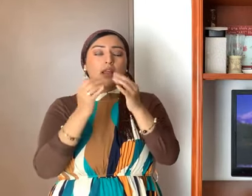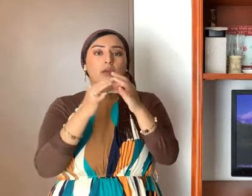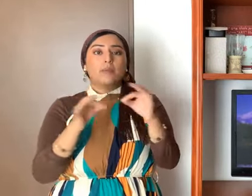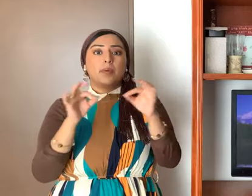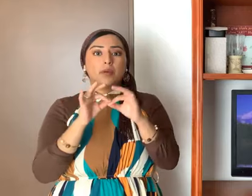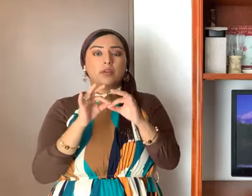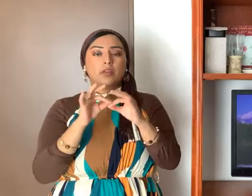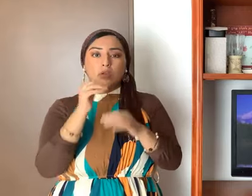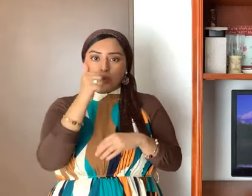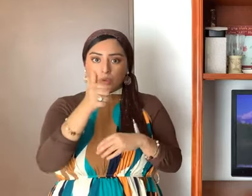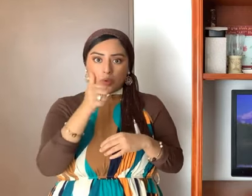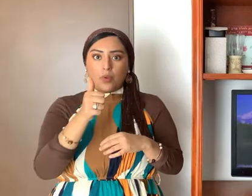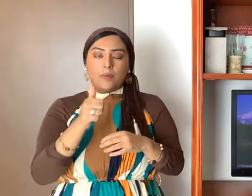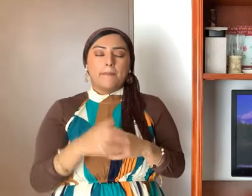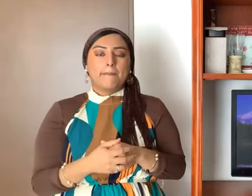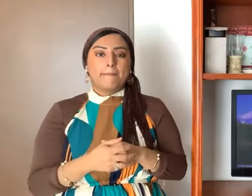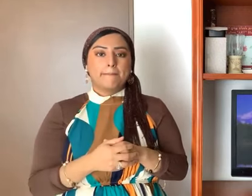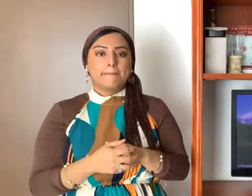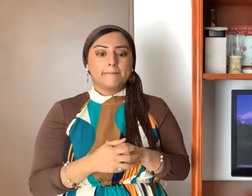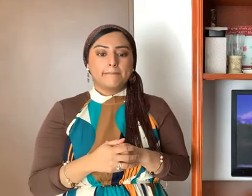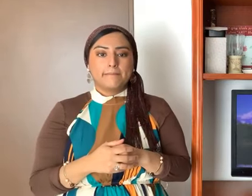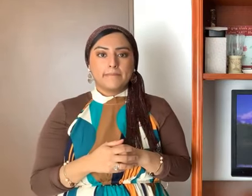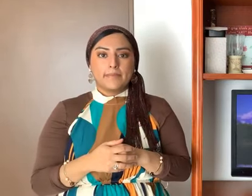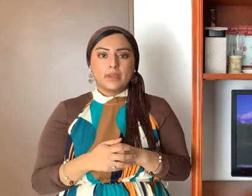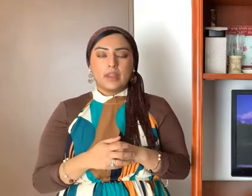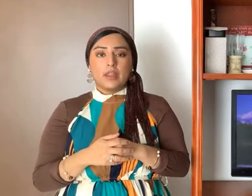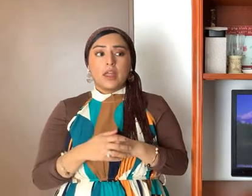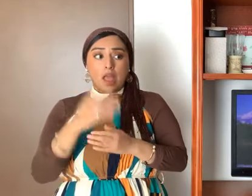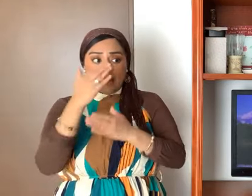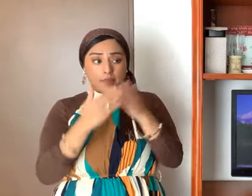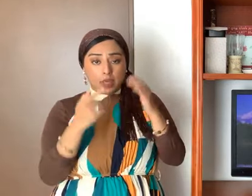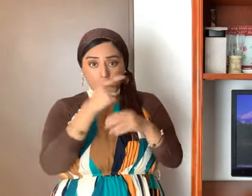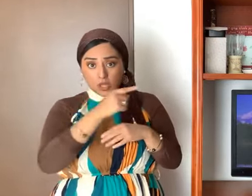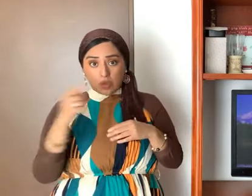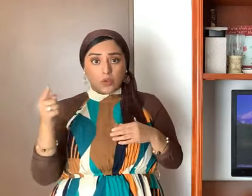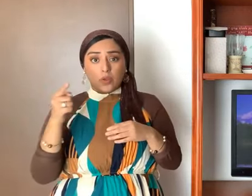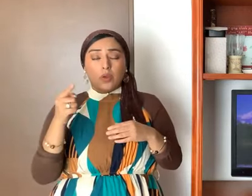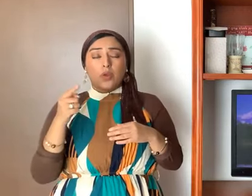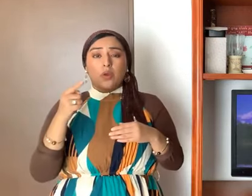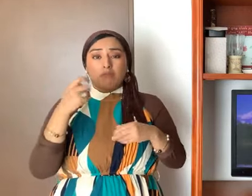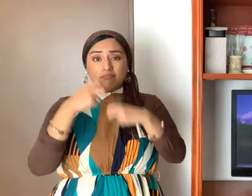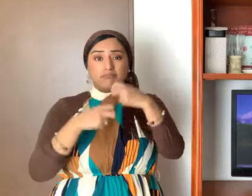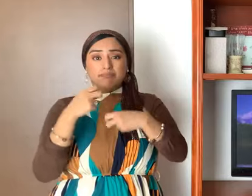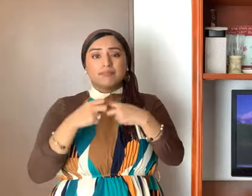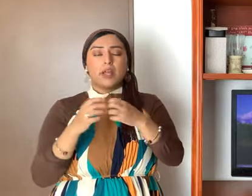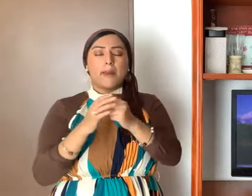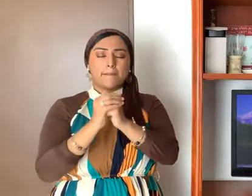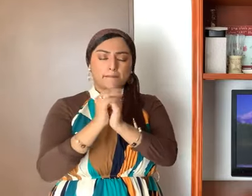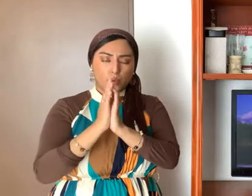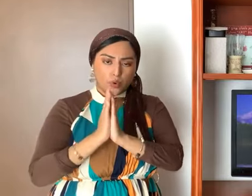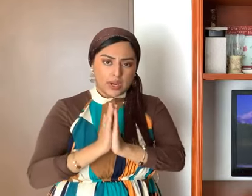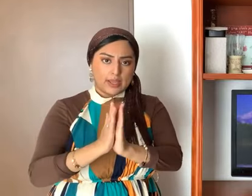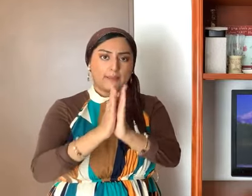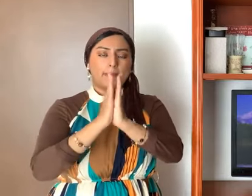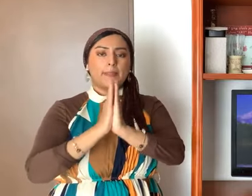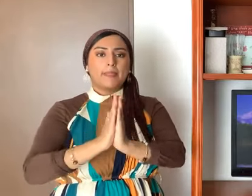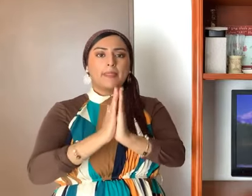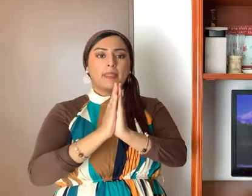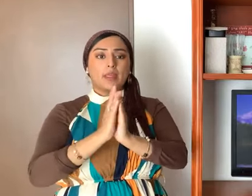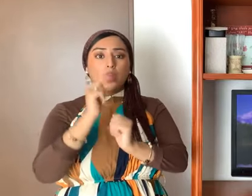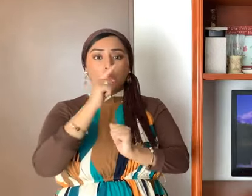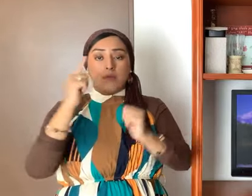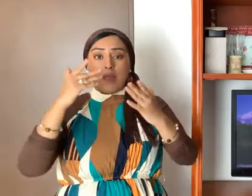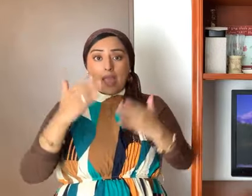paso. Santiago capítulo 5, verso 13. ¿Está alguno entre vosotros afligido? Haga oración. ¿Está